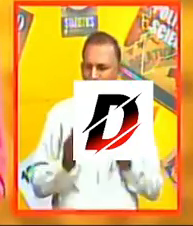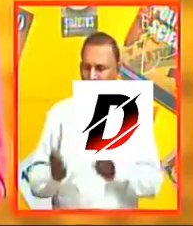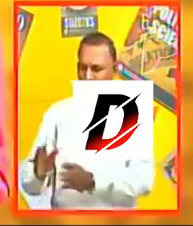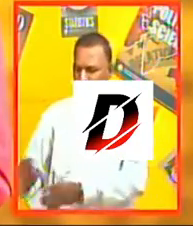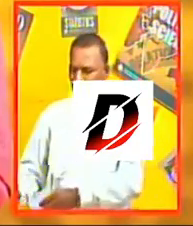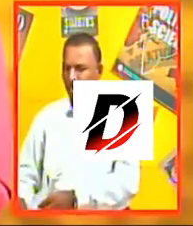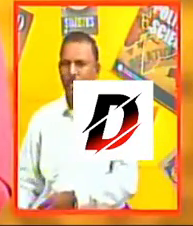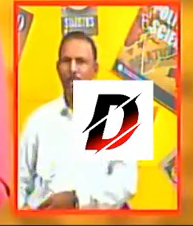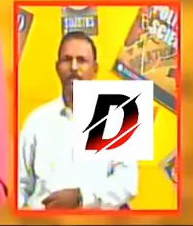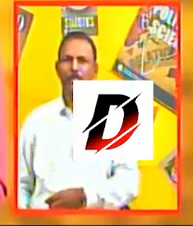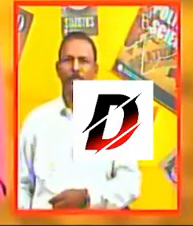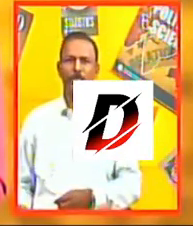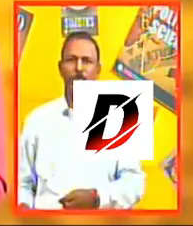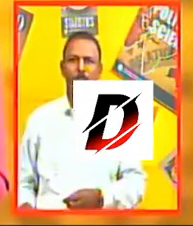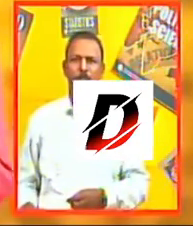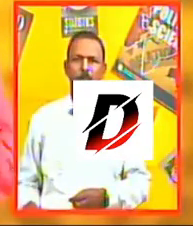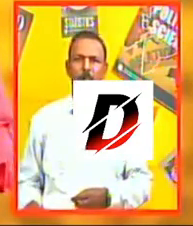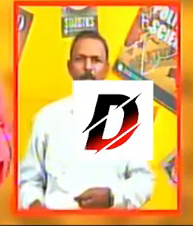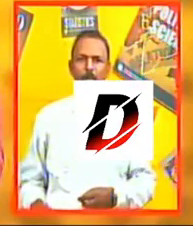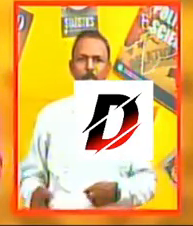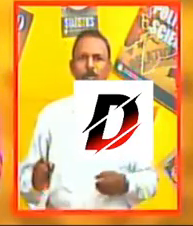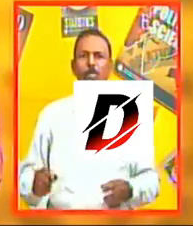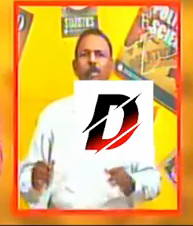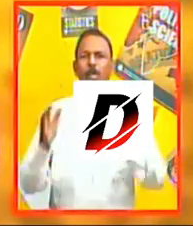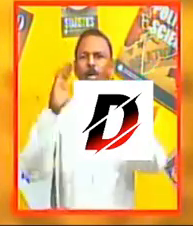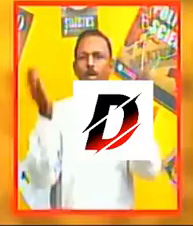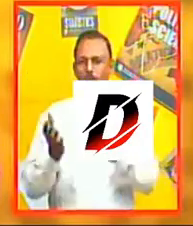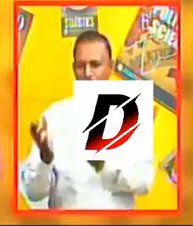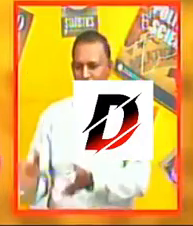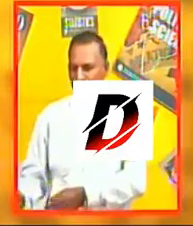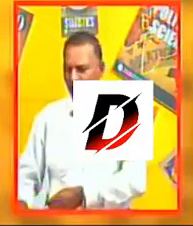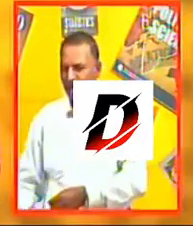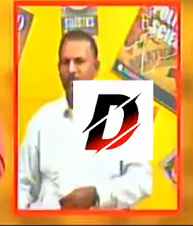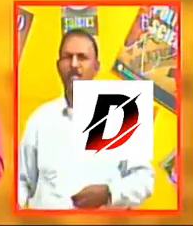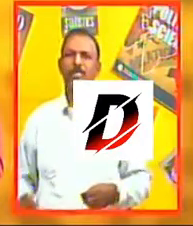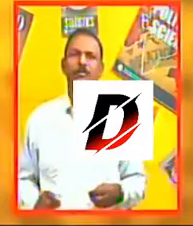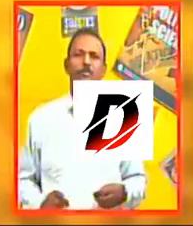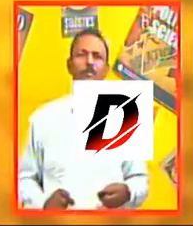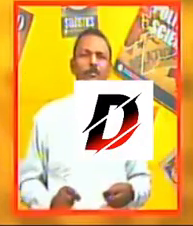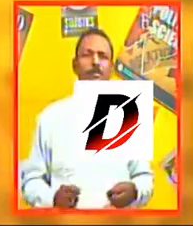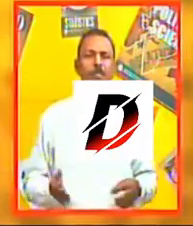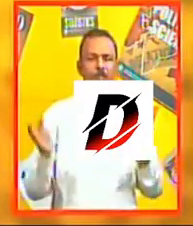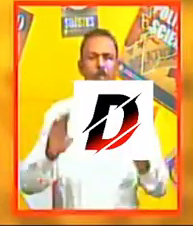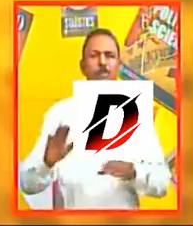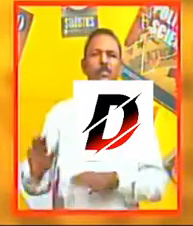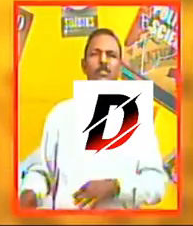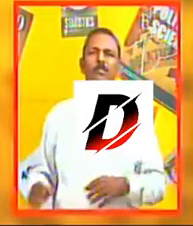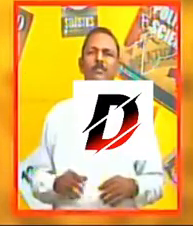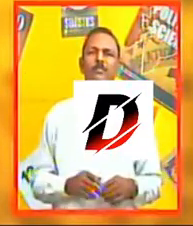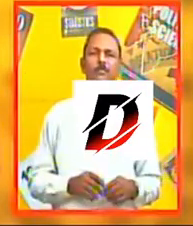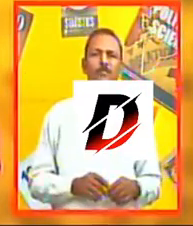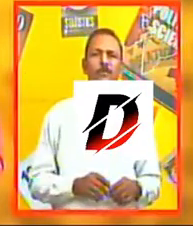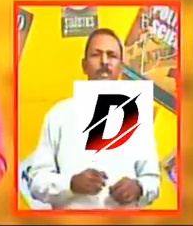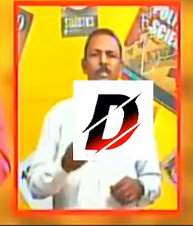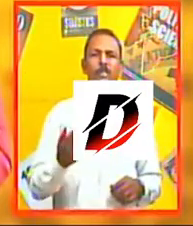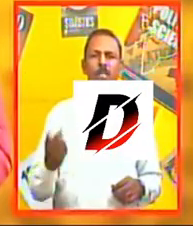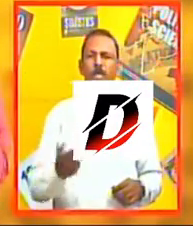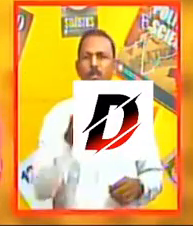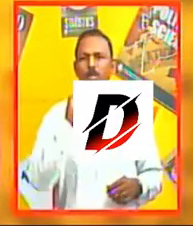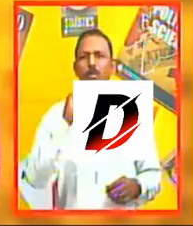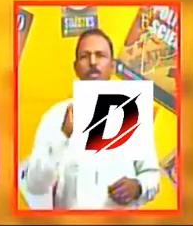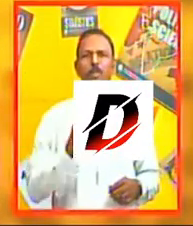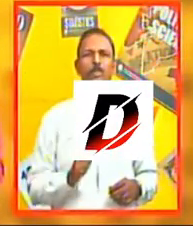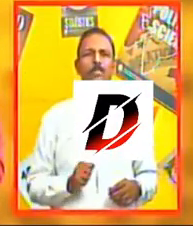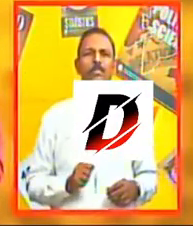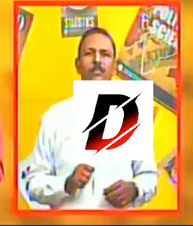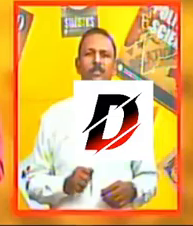பக்கத்தில் ஒரு நோட் இருக்கணும், கூடவே வரைபட புத்தகத்தையும் வச்சுருக்கணும். இது இப்போ மட்டும் இல்லை, நம்ம எப்பவுமே செஞ்சுக்கிட்டுருப்போம்.